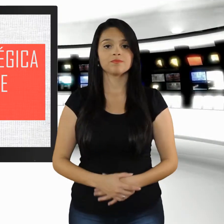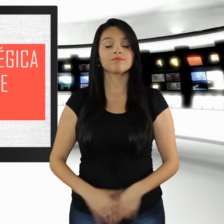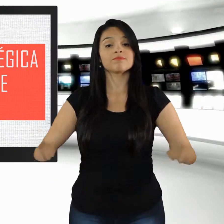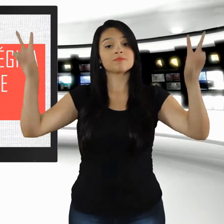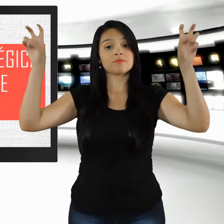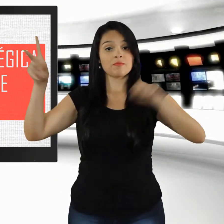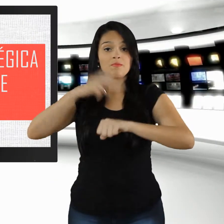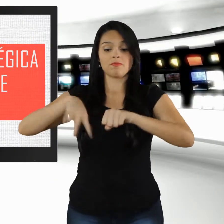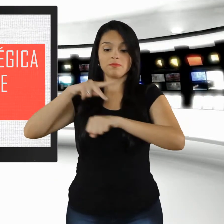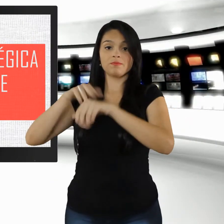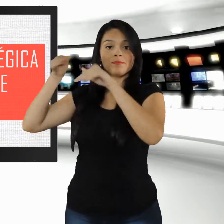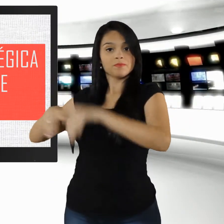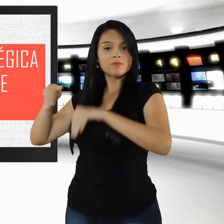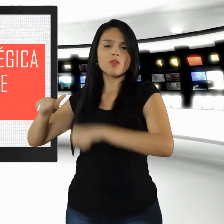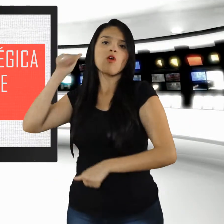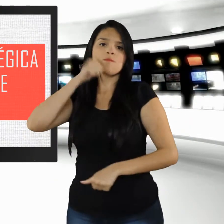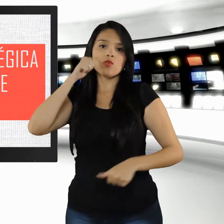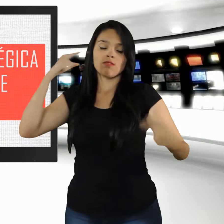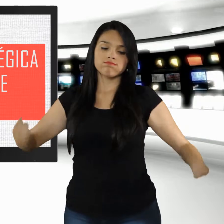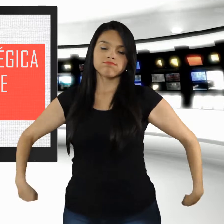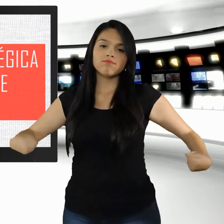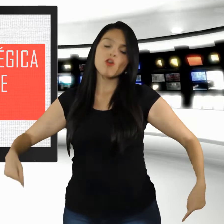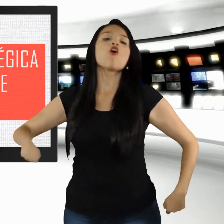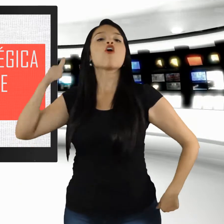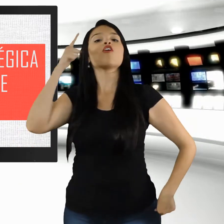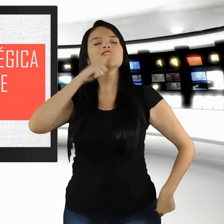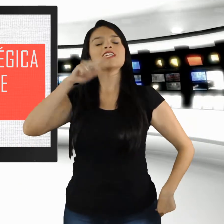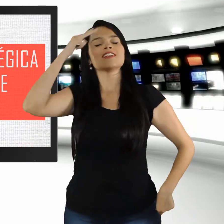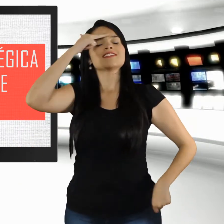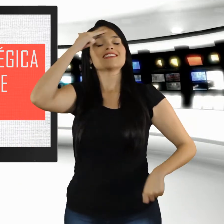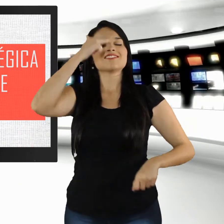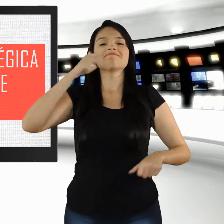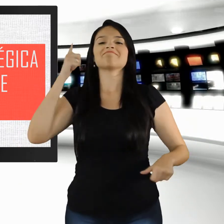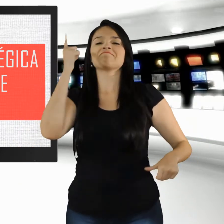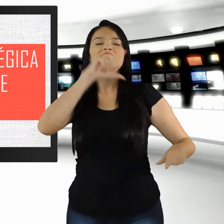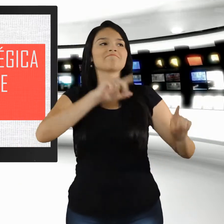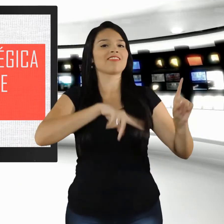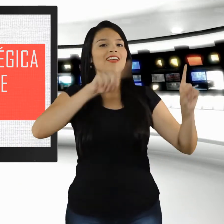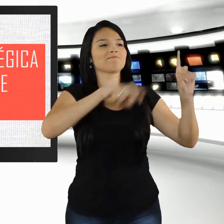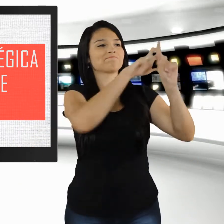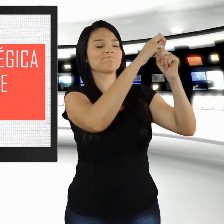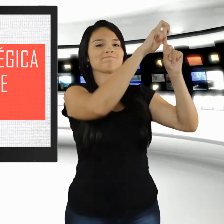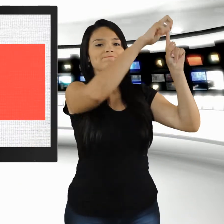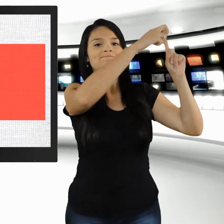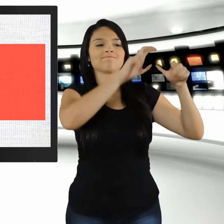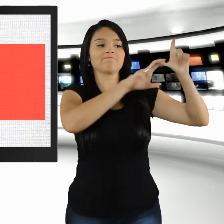australiana paraplégica realiza o sonho de ser acrobata os sonhos de Lauren Watson 34 anos